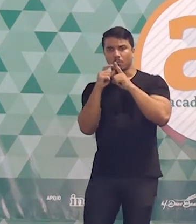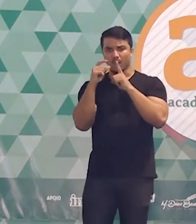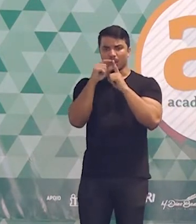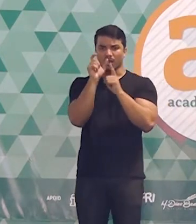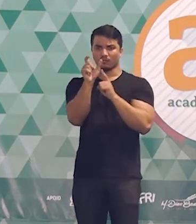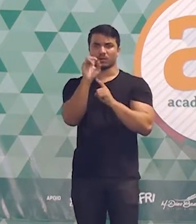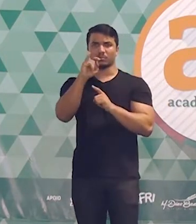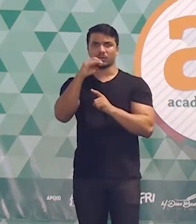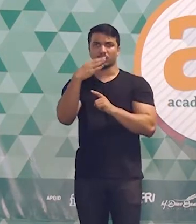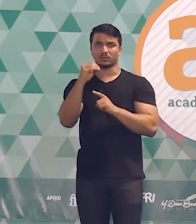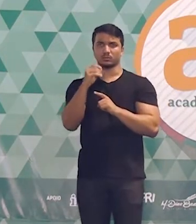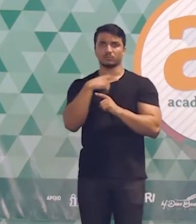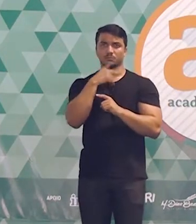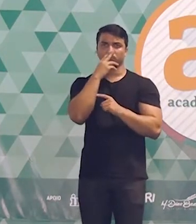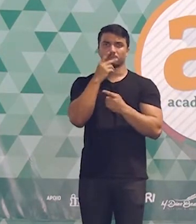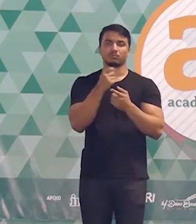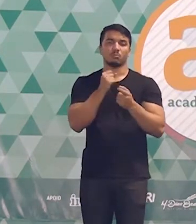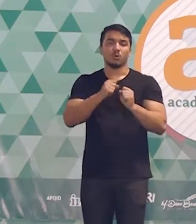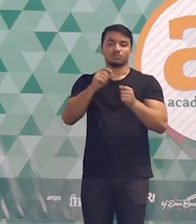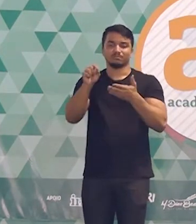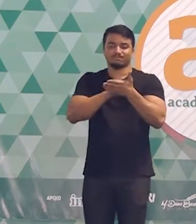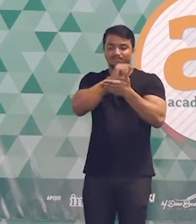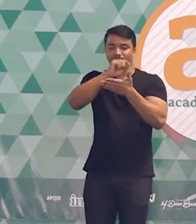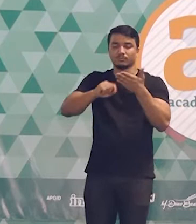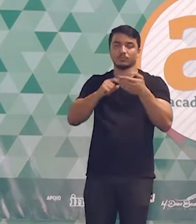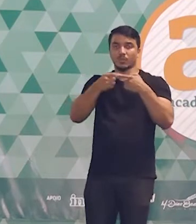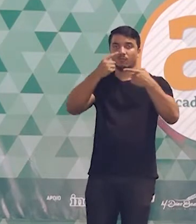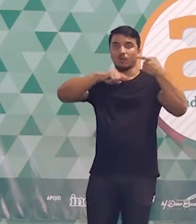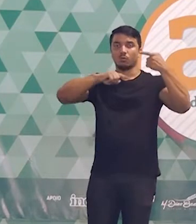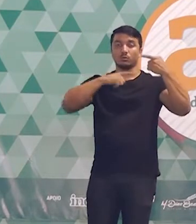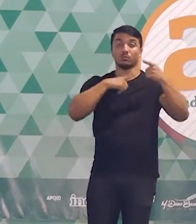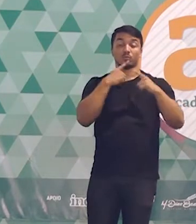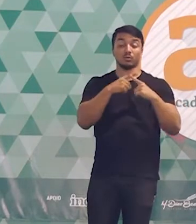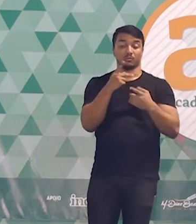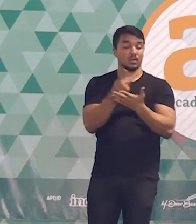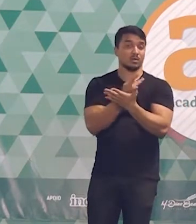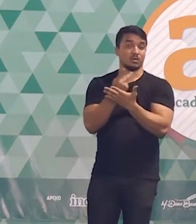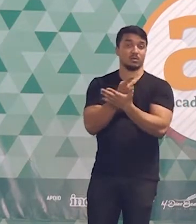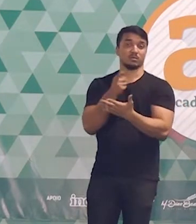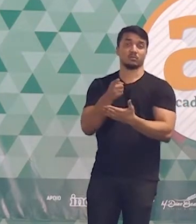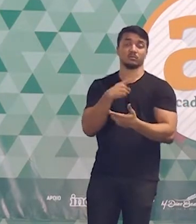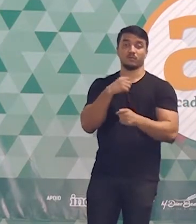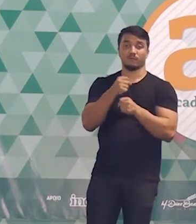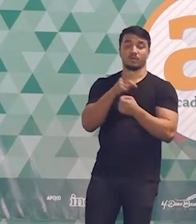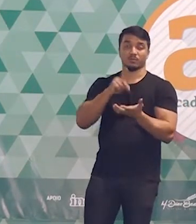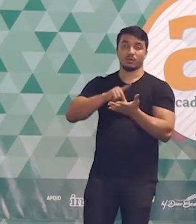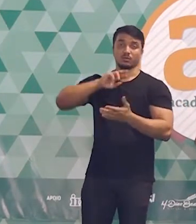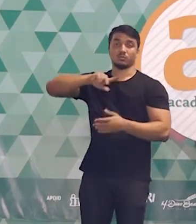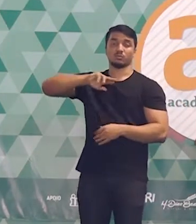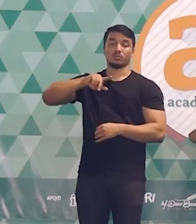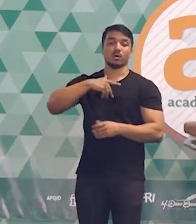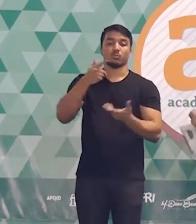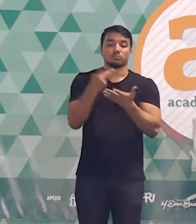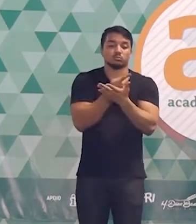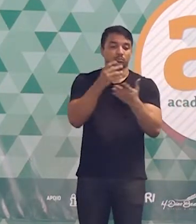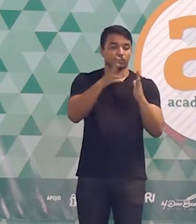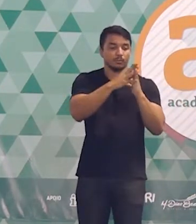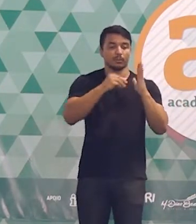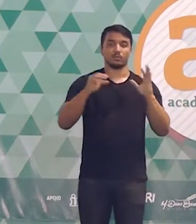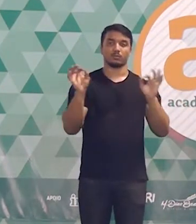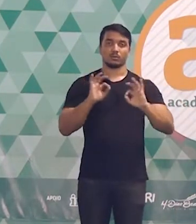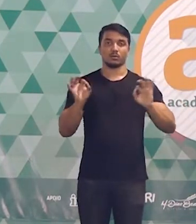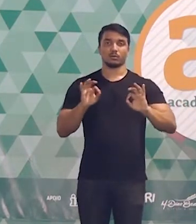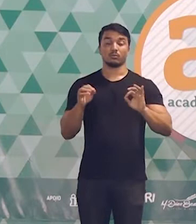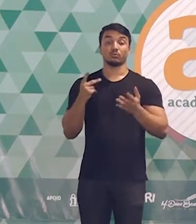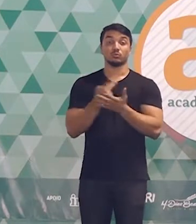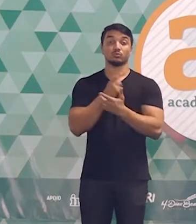palavra imitação, meu amigo, pode riscar e passar para outra, que essa alternativa não é verdadeira. Não houve imitação aqui.